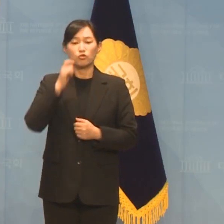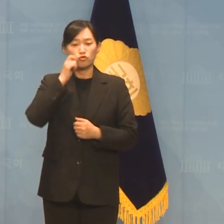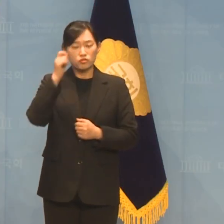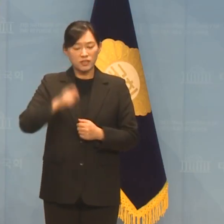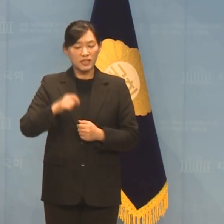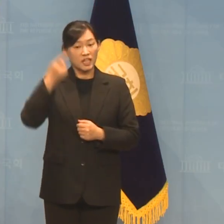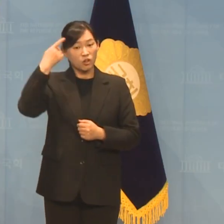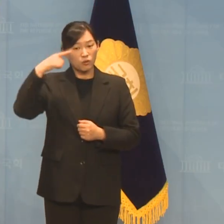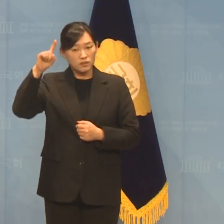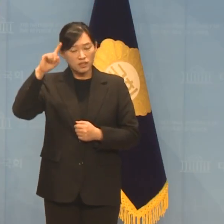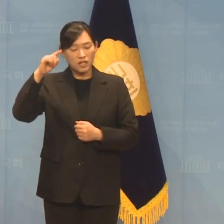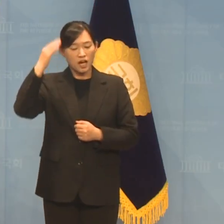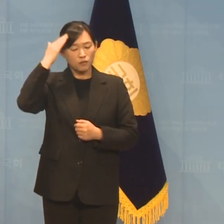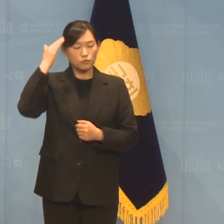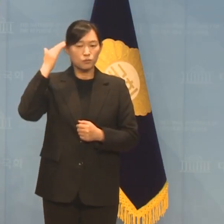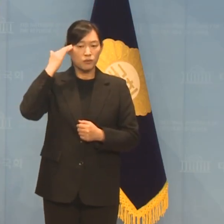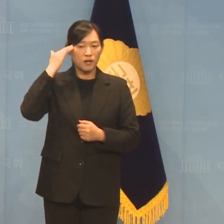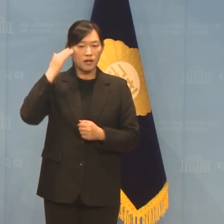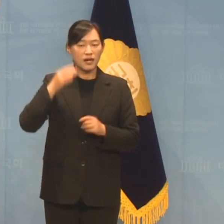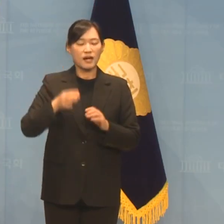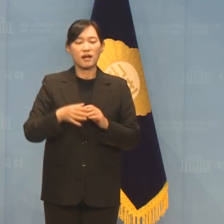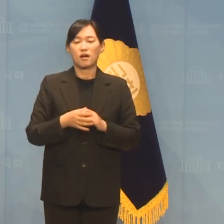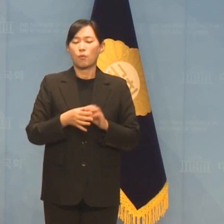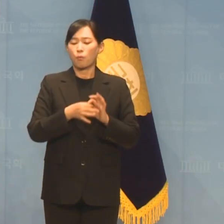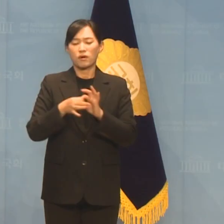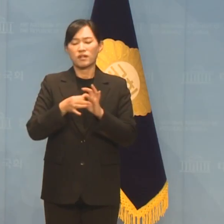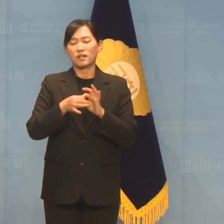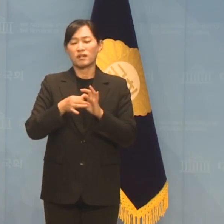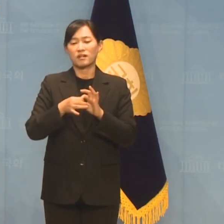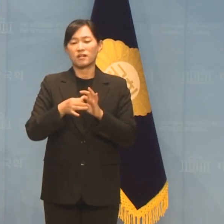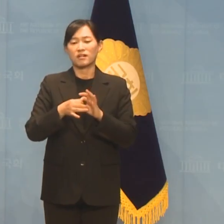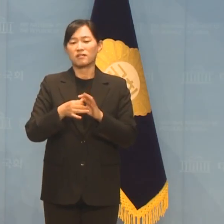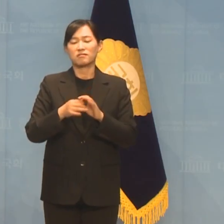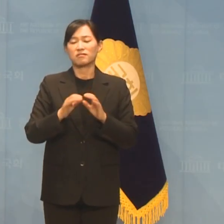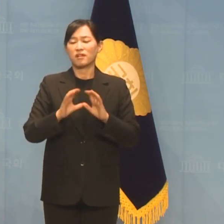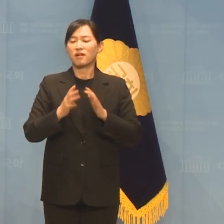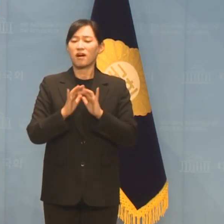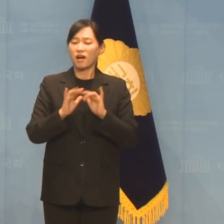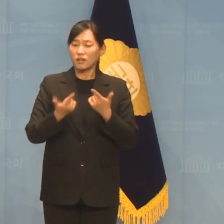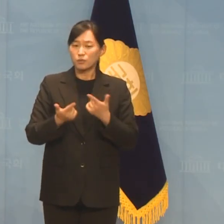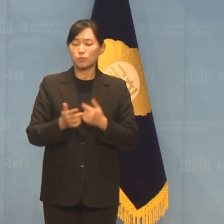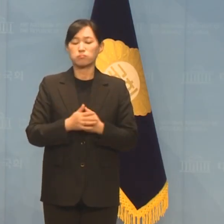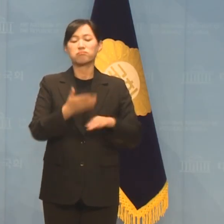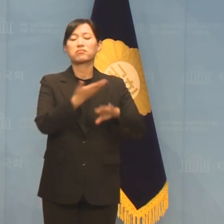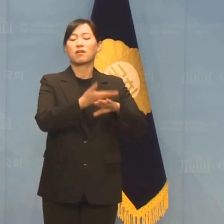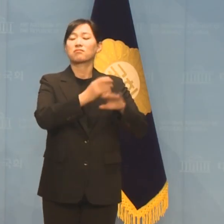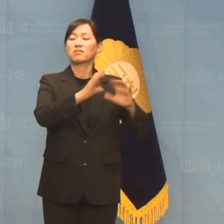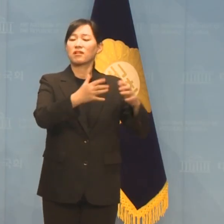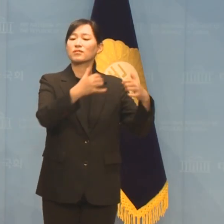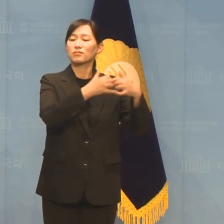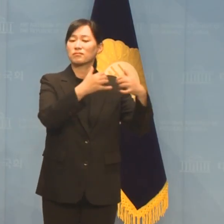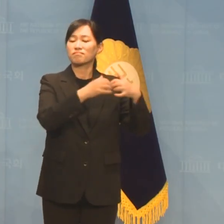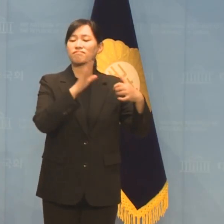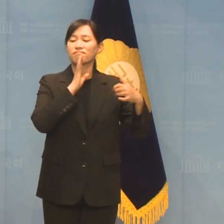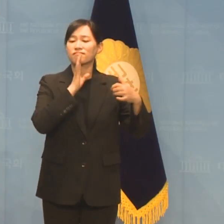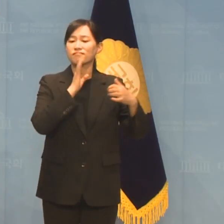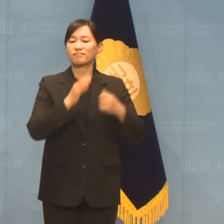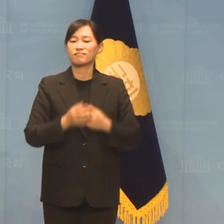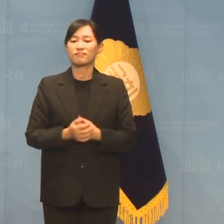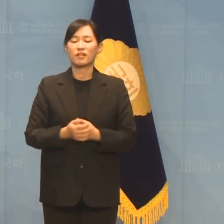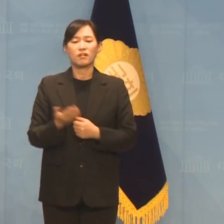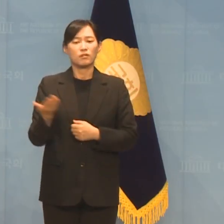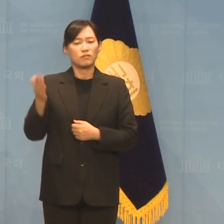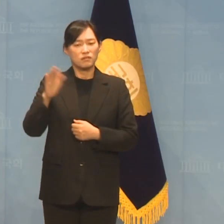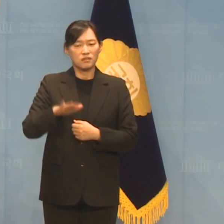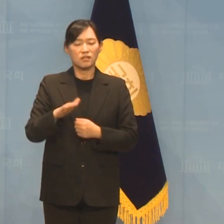우크라이나나 러시아는 우리와 동맹관계가 아니니 사전적 의미에서는 분명 남의 나라 전쟁이 맞습니다.